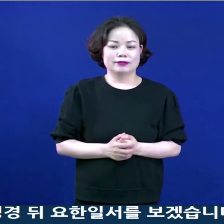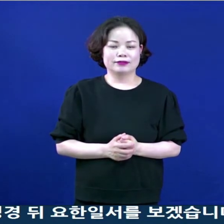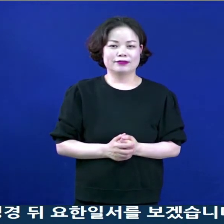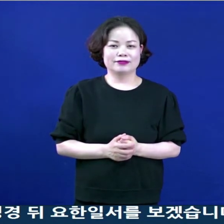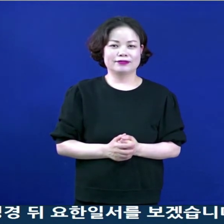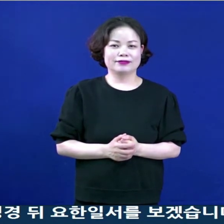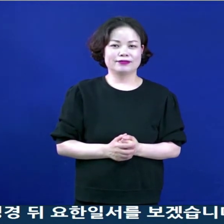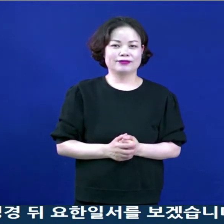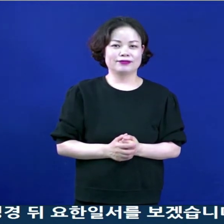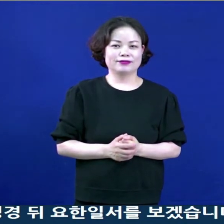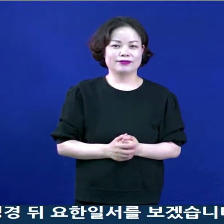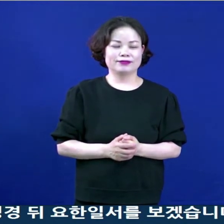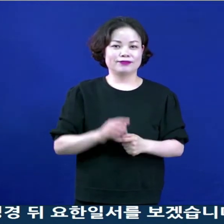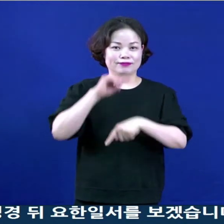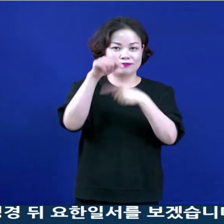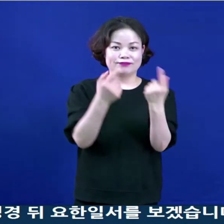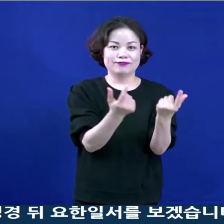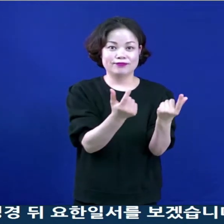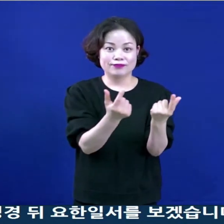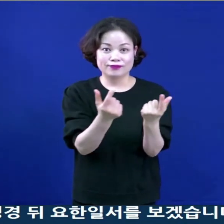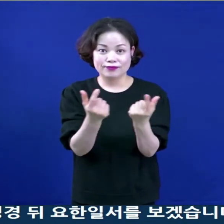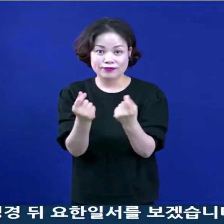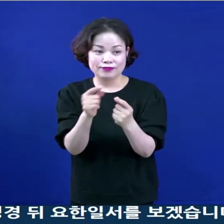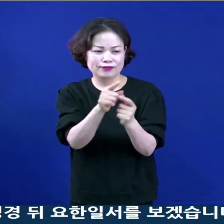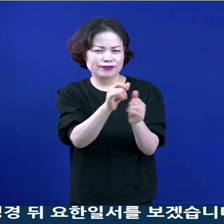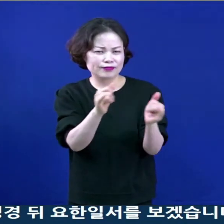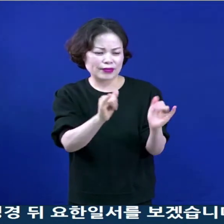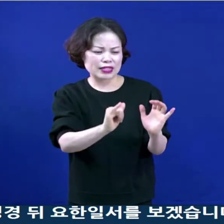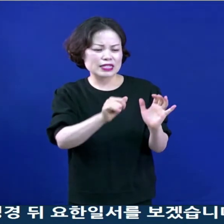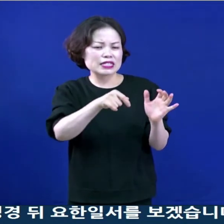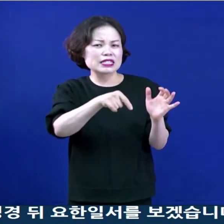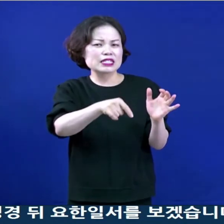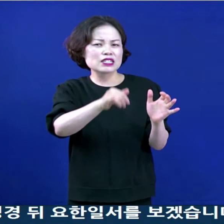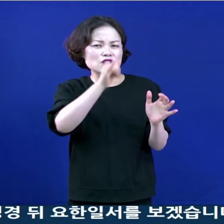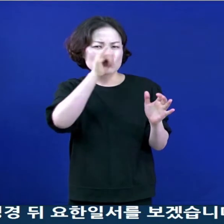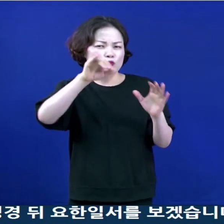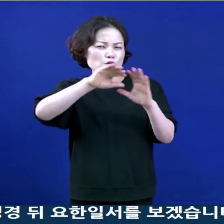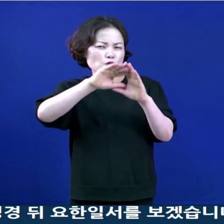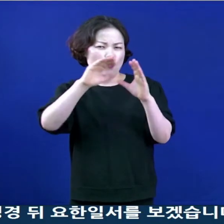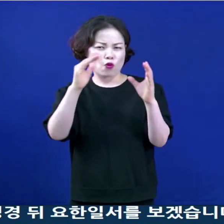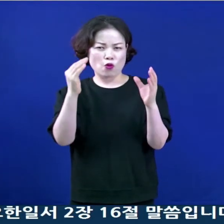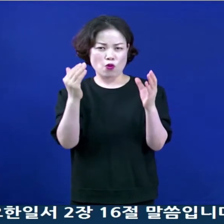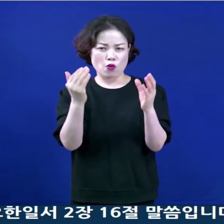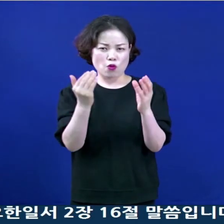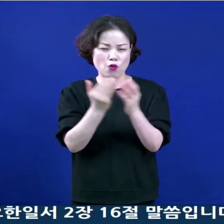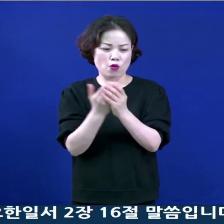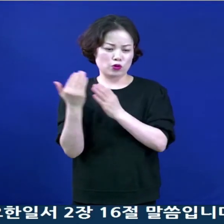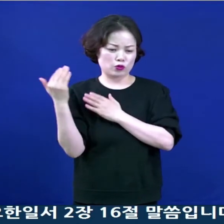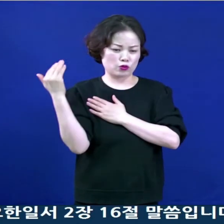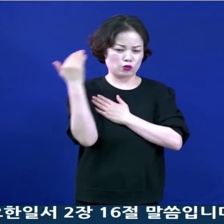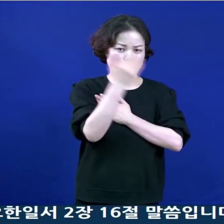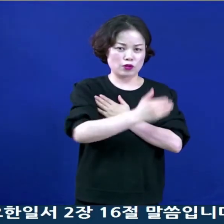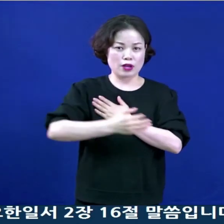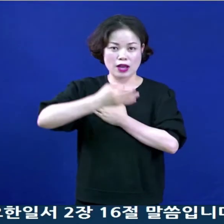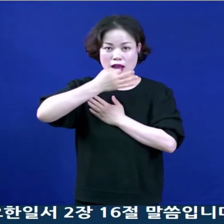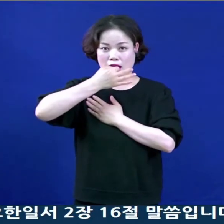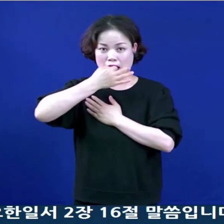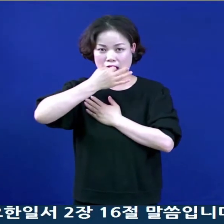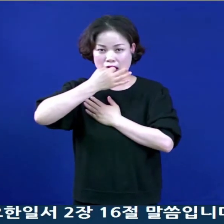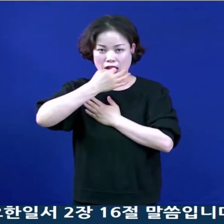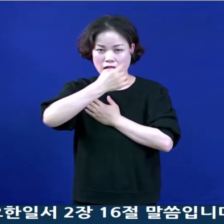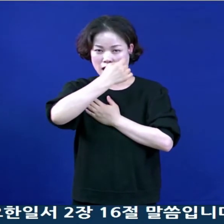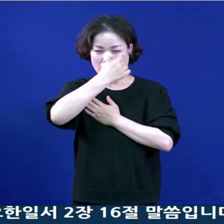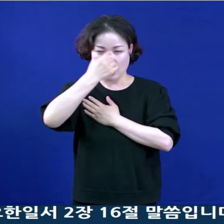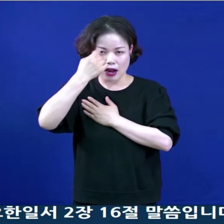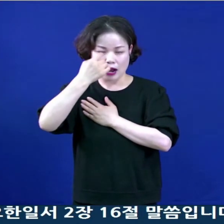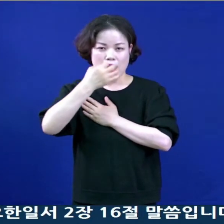요한일서 2장 16절 같이 읽겠습니다. 이는 세상에 있는 모든 것이 육신의 정욕과